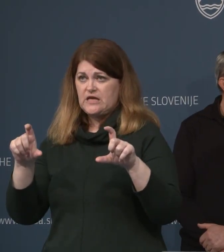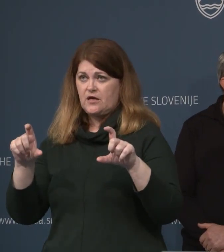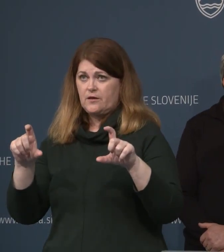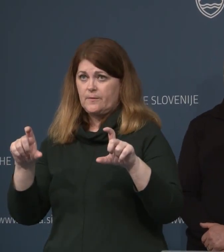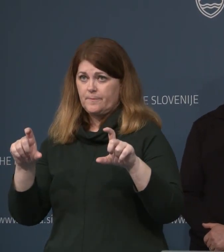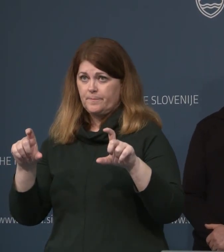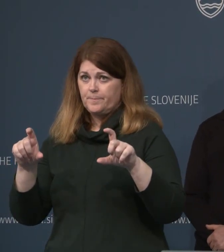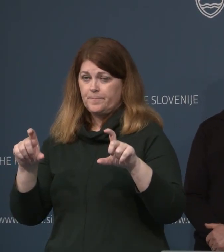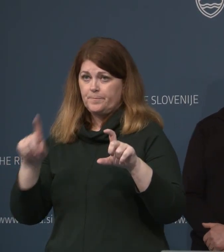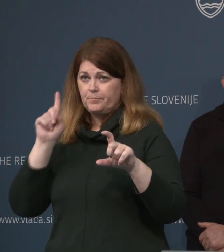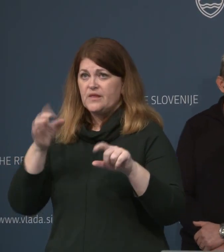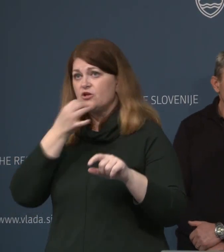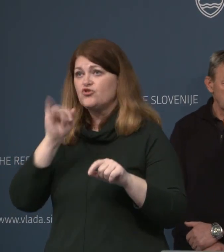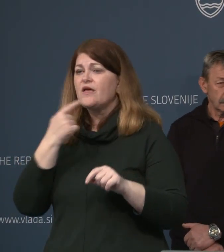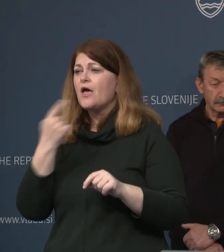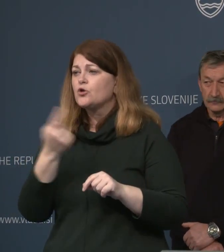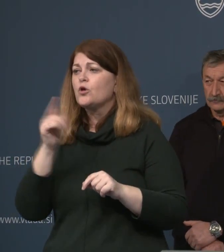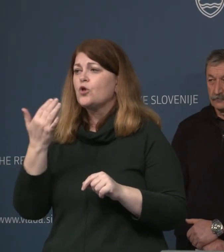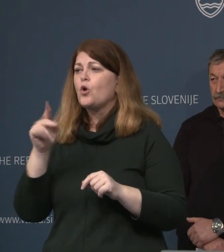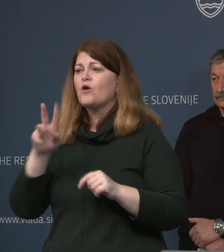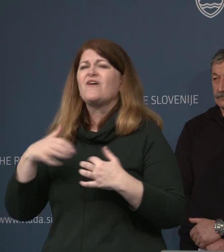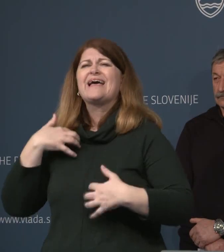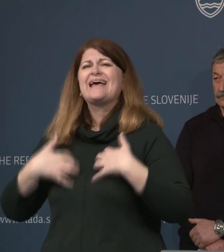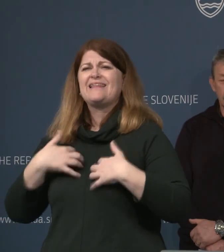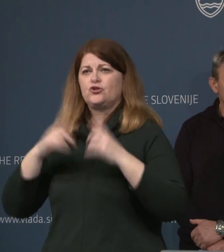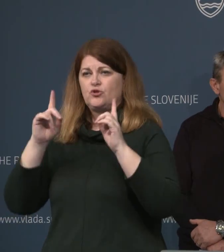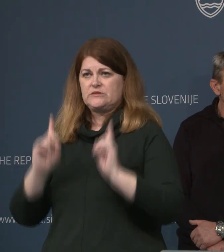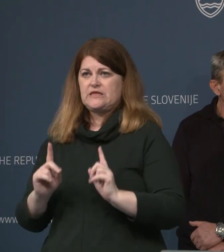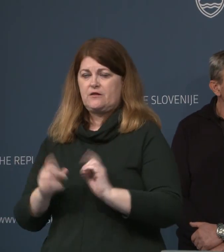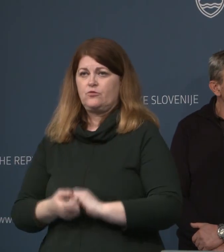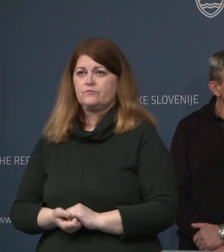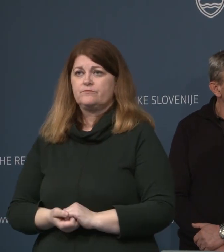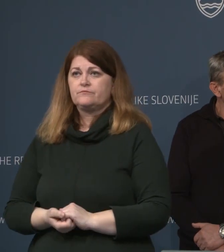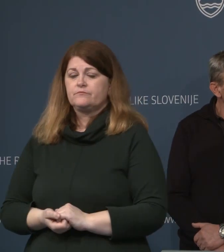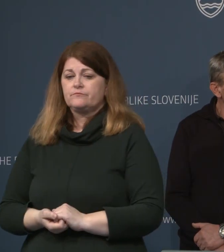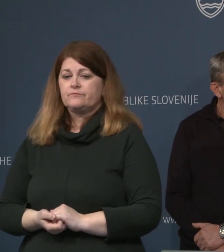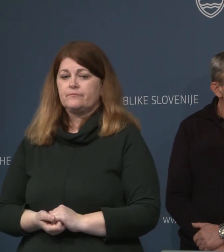pa če je kdo in koliko jih je v kritičnem stanju.